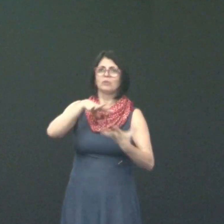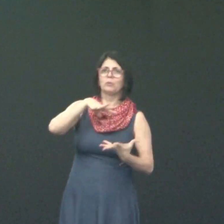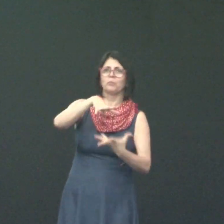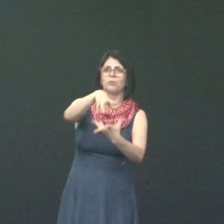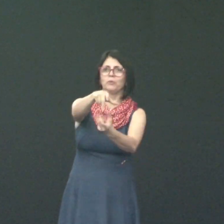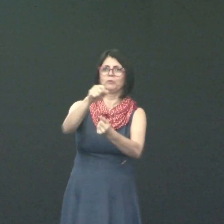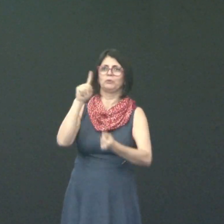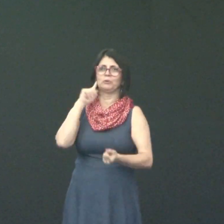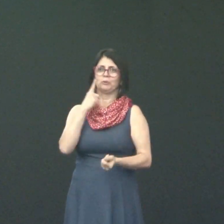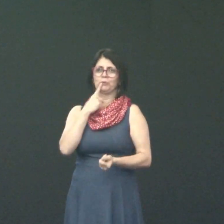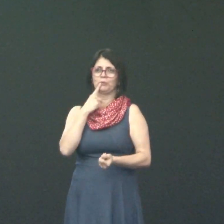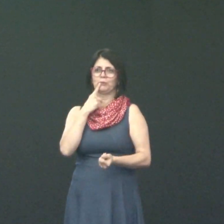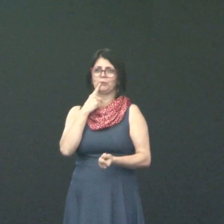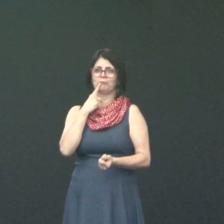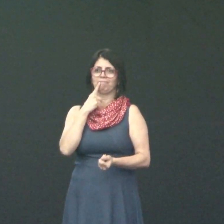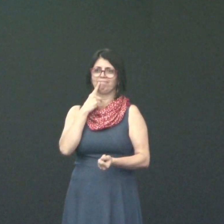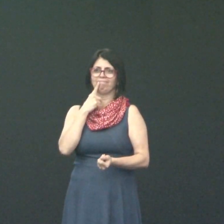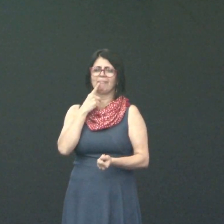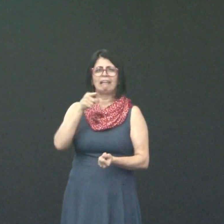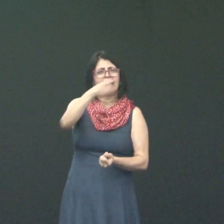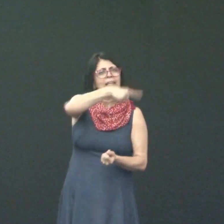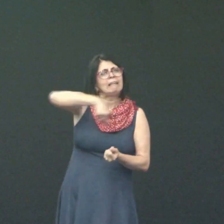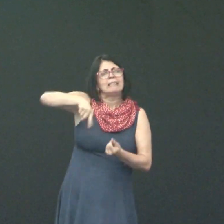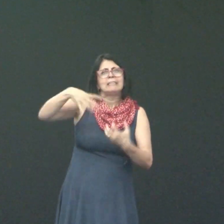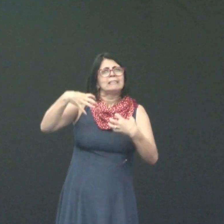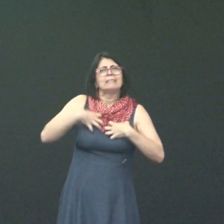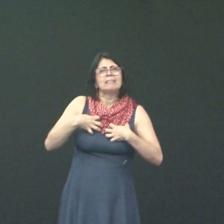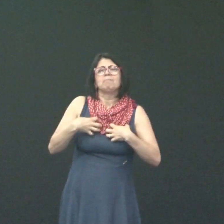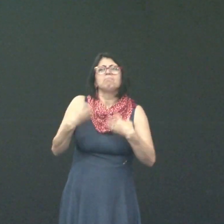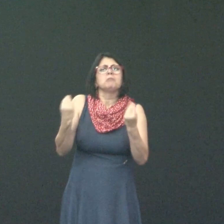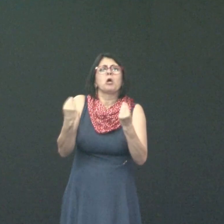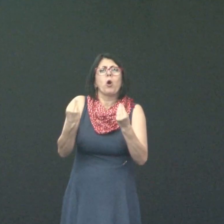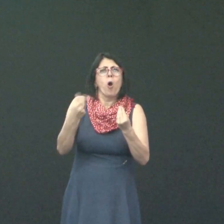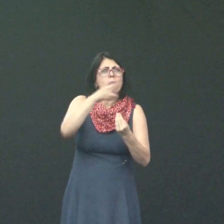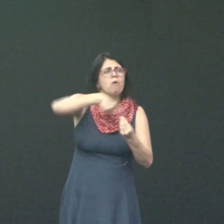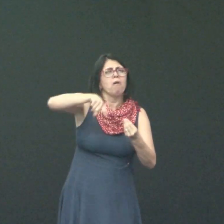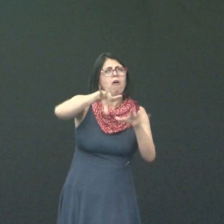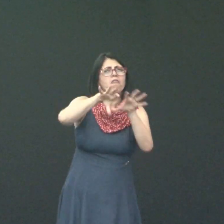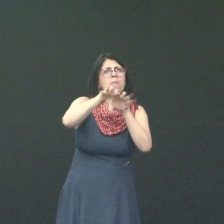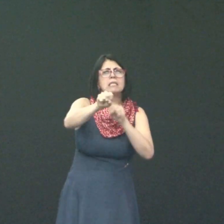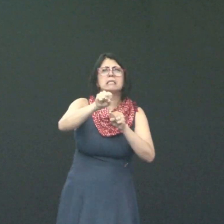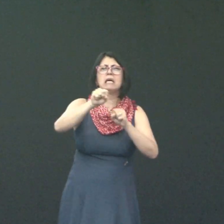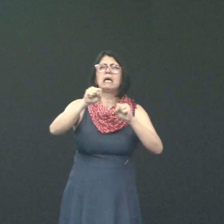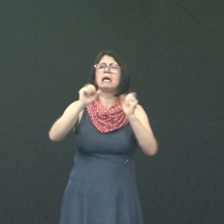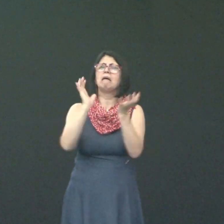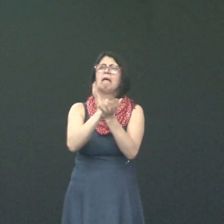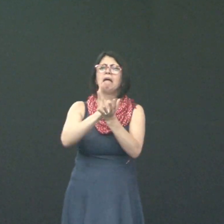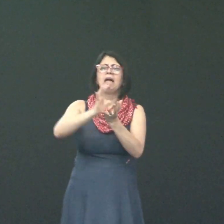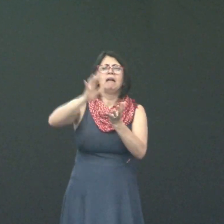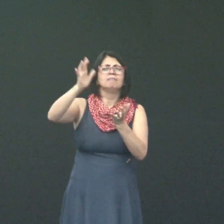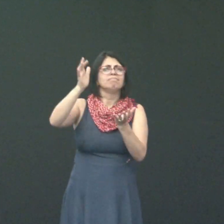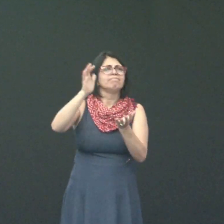visuais da comunidade surda. Por quê? Provavelmente, não só a falta